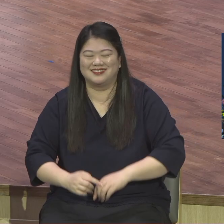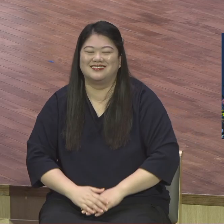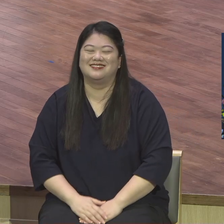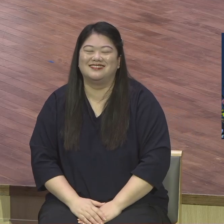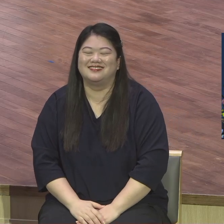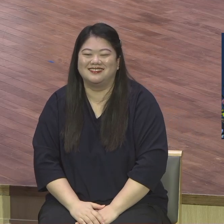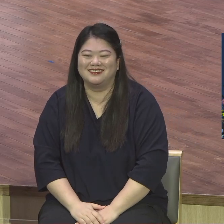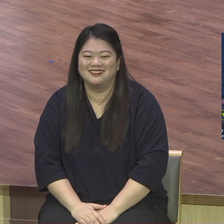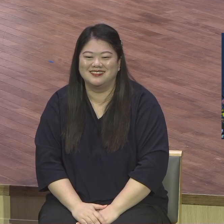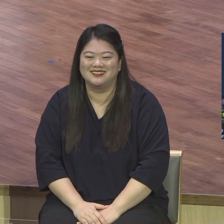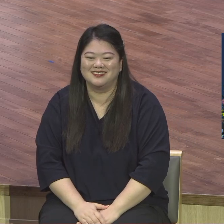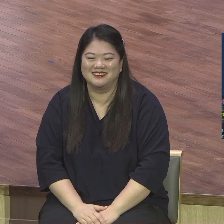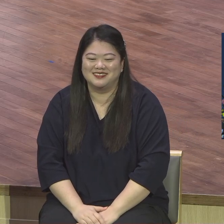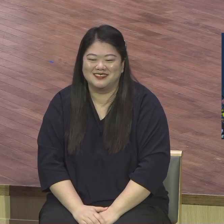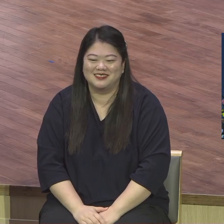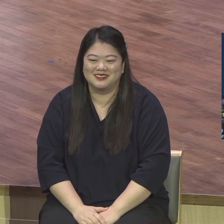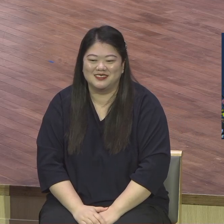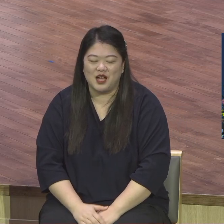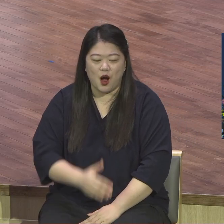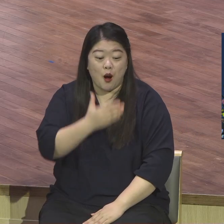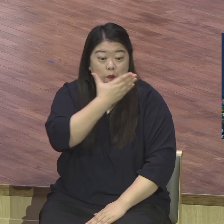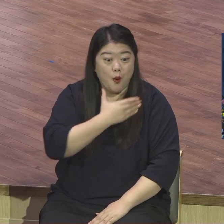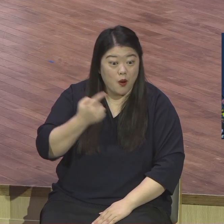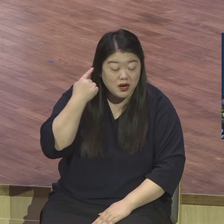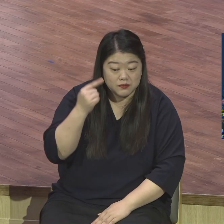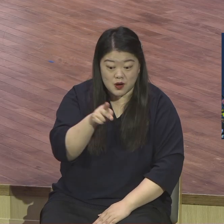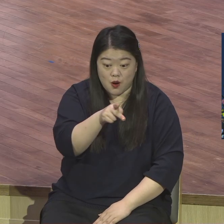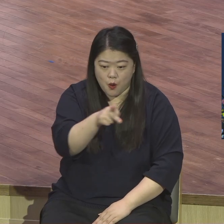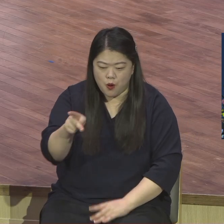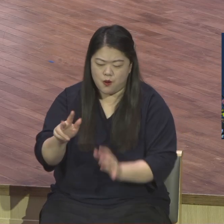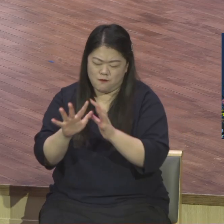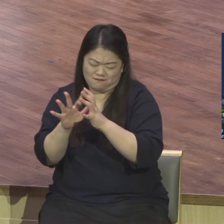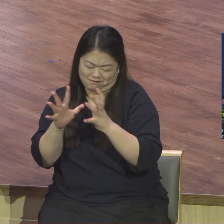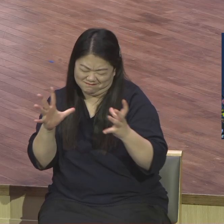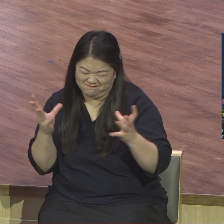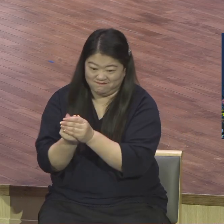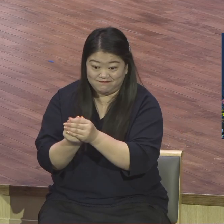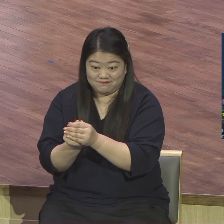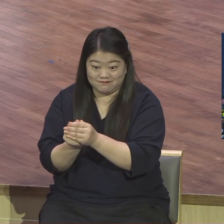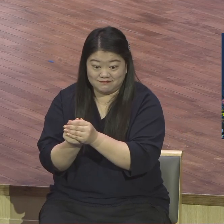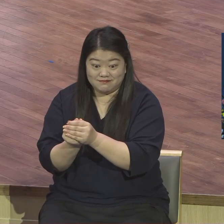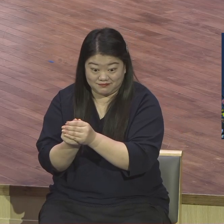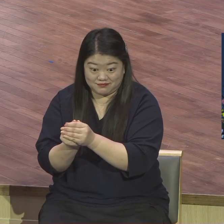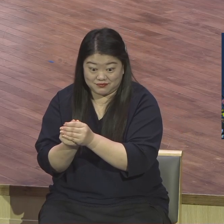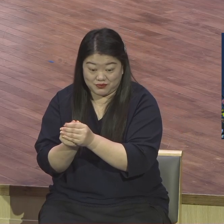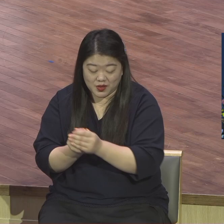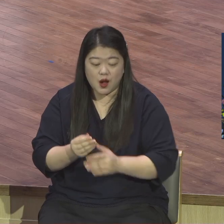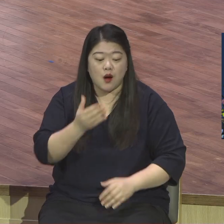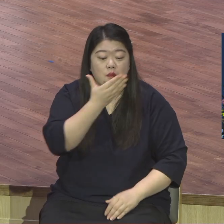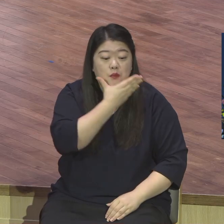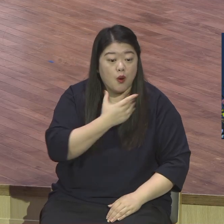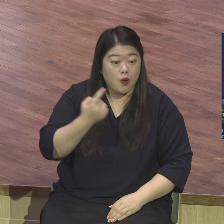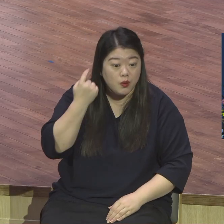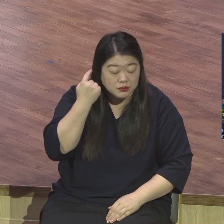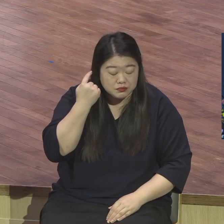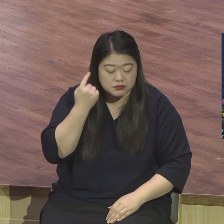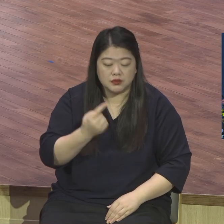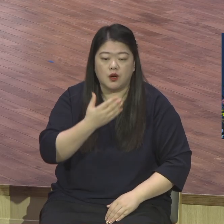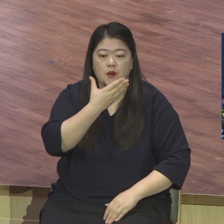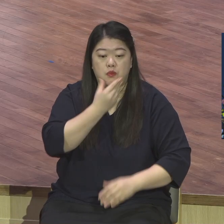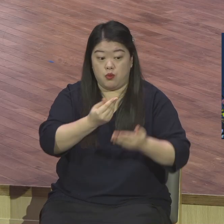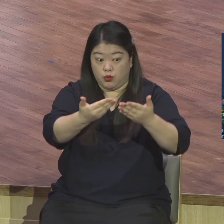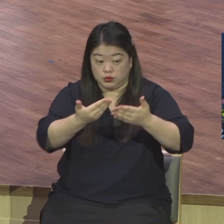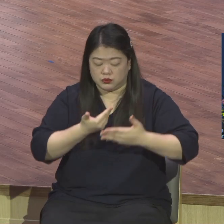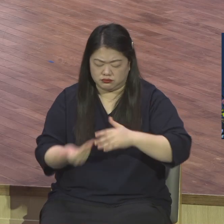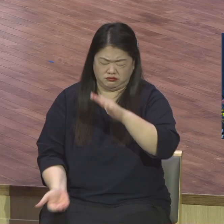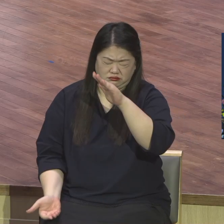복음은 모든 것, 복음은 완전 무결한 것, 복음이 주는 축복은 무한한 것.